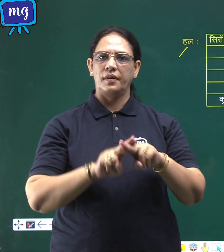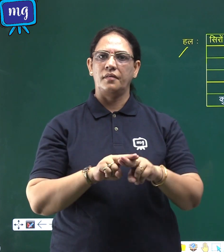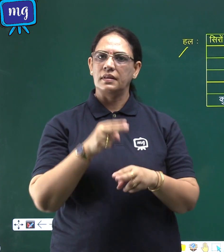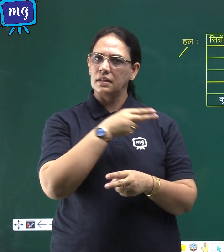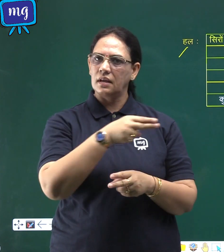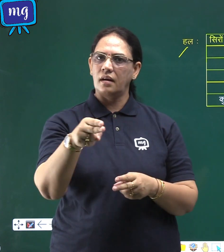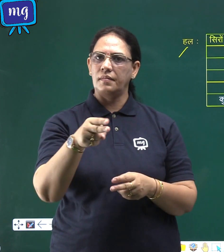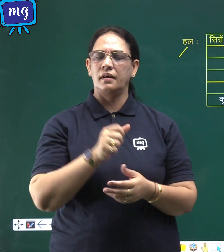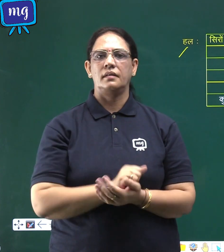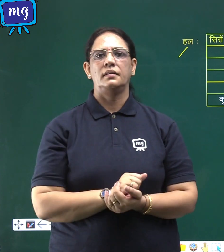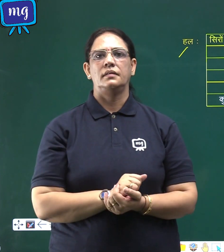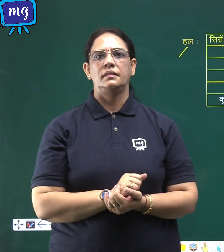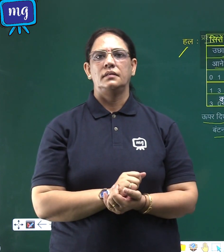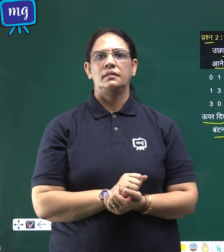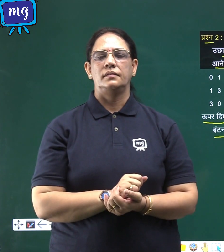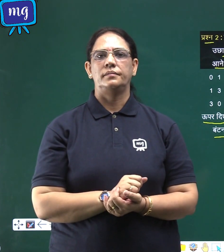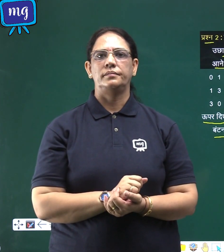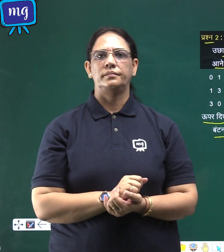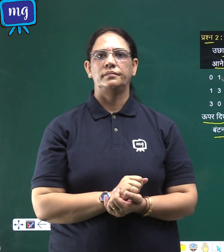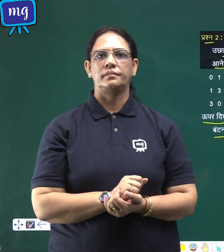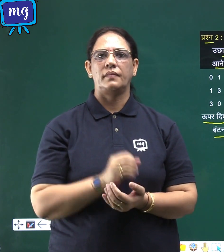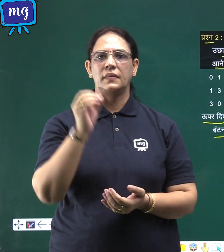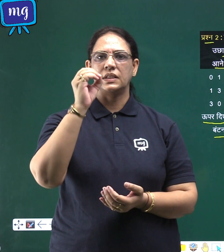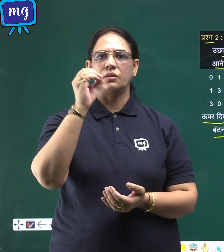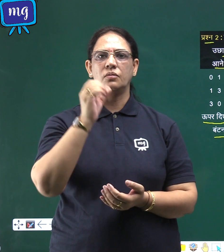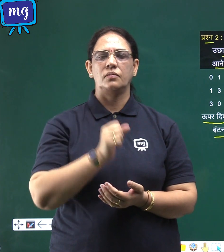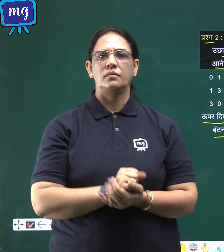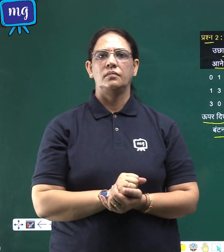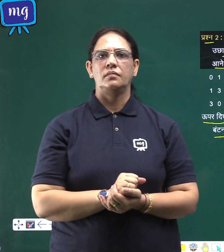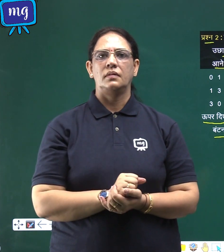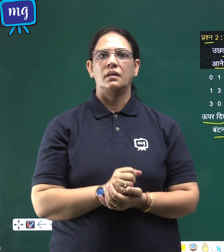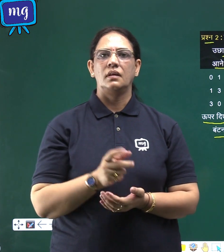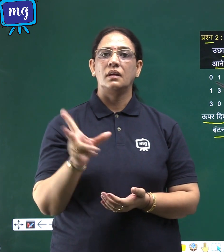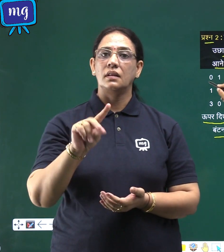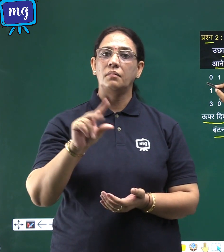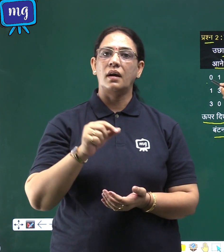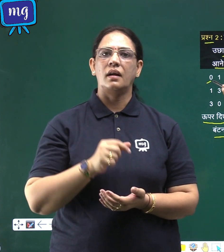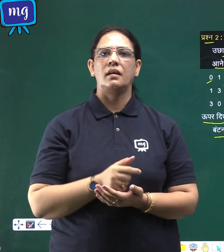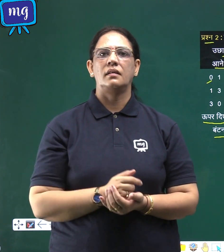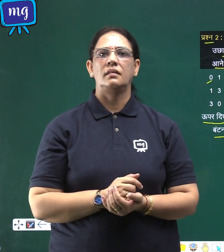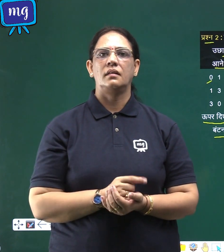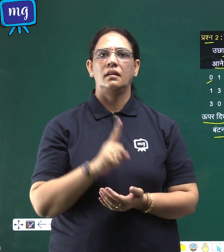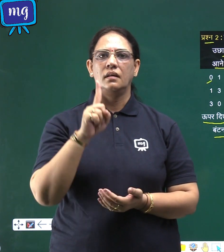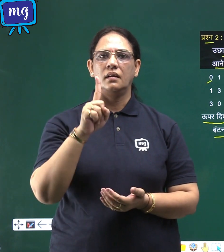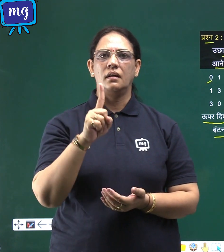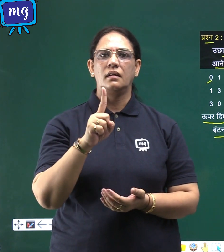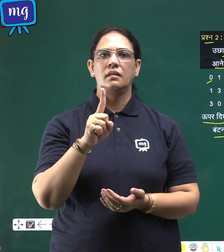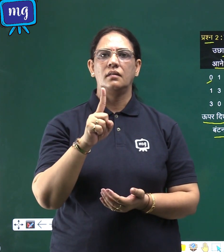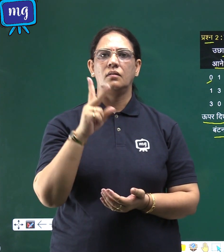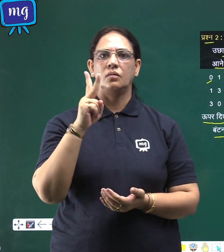जीरो कितनी बार है एक